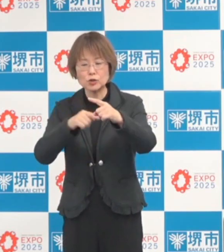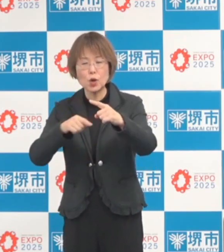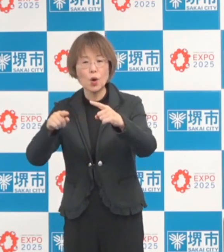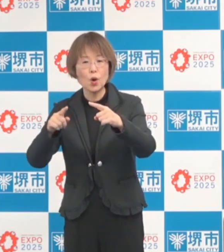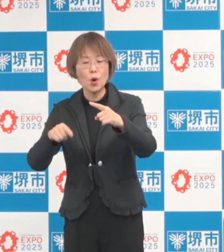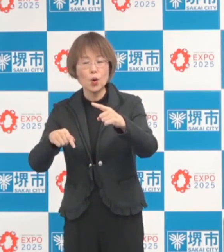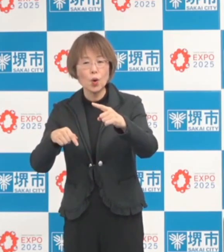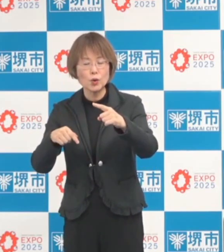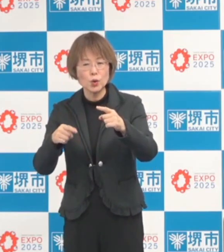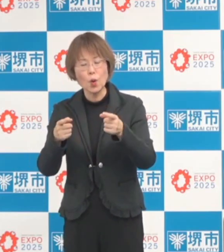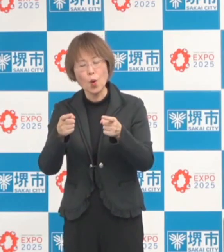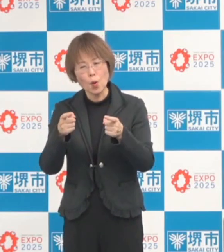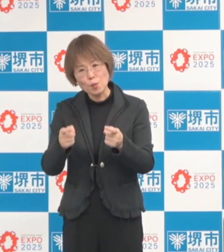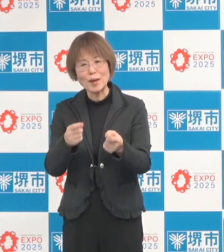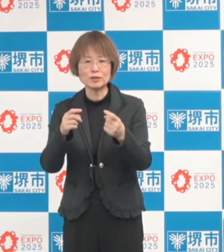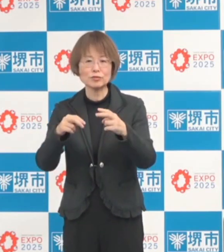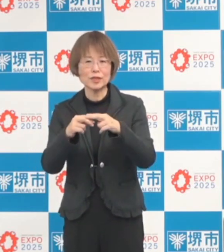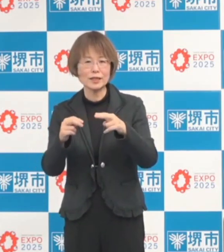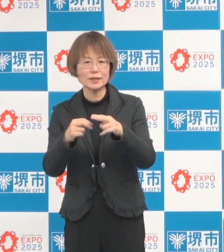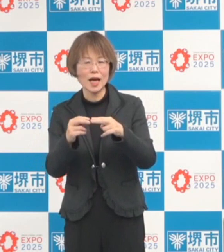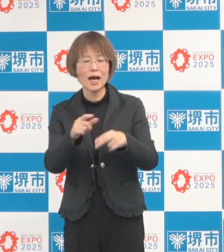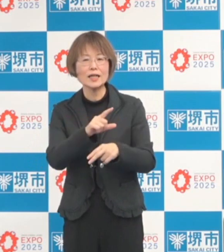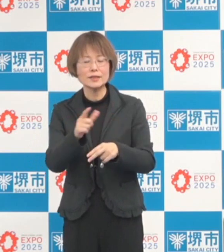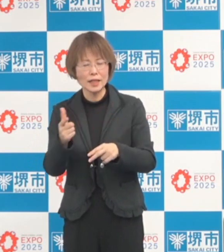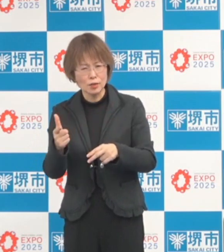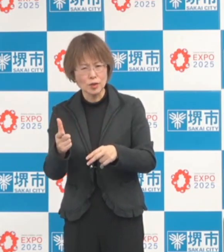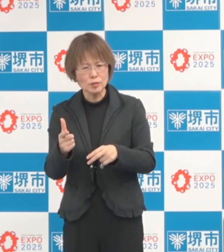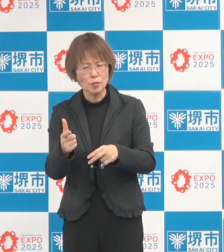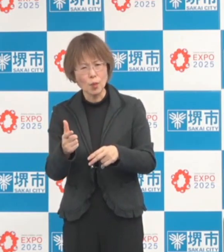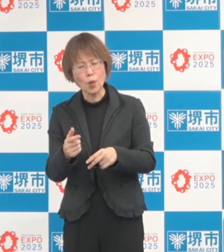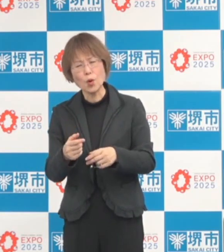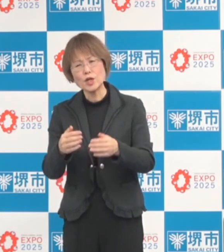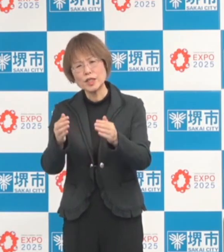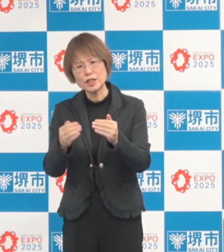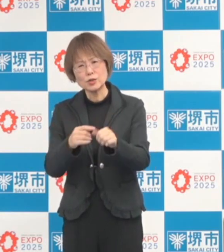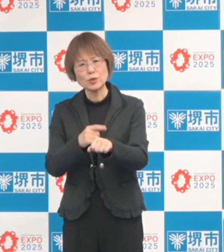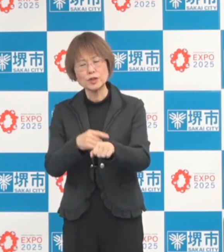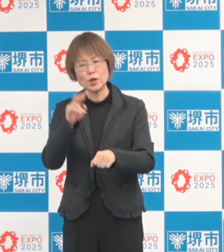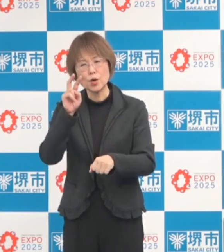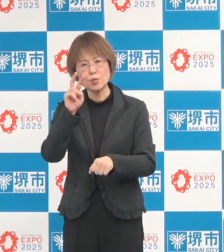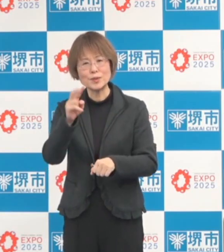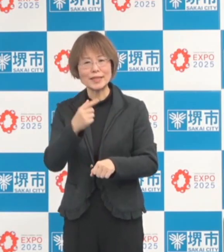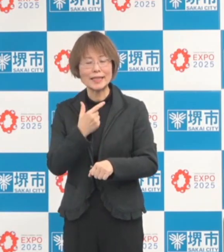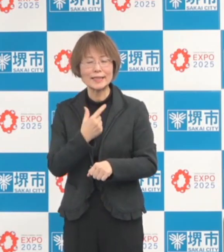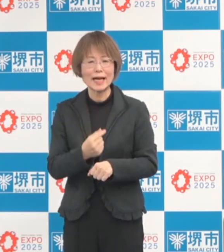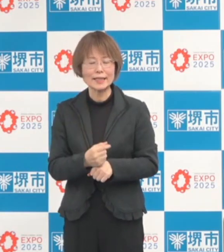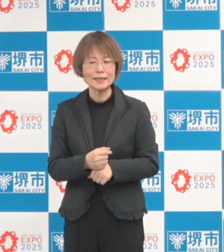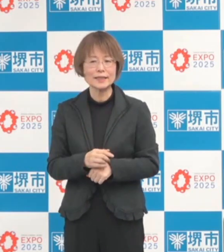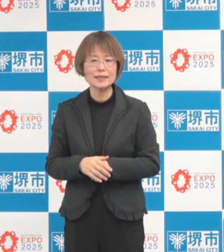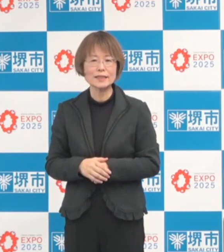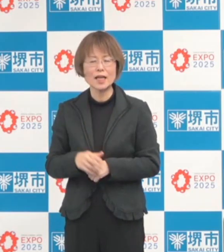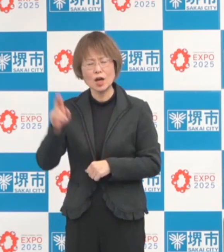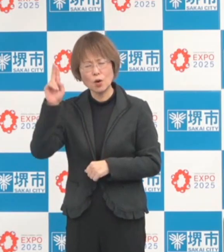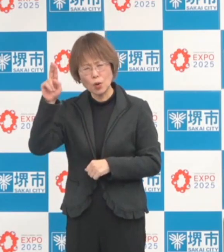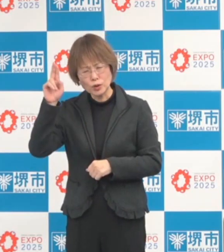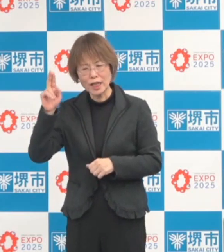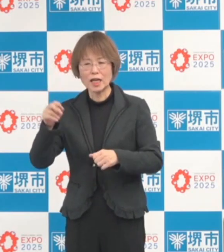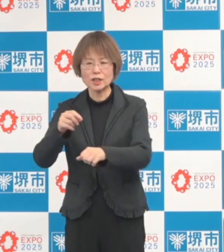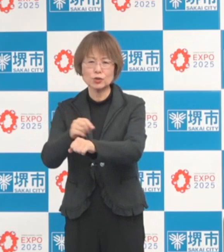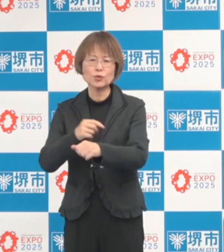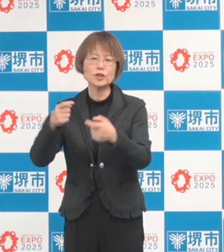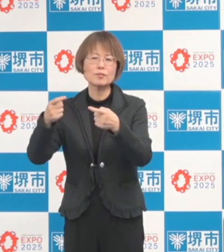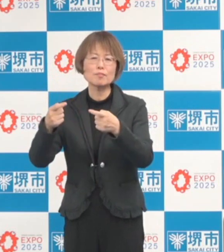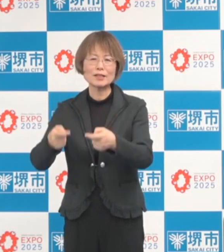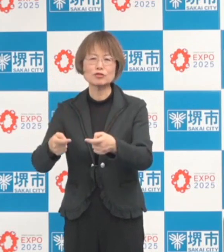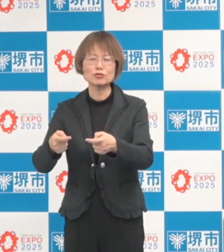能性もぜひ見出したいと思っています。大阪を含め全国的に今公共交通、特にバス事業者大変